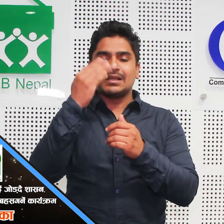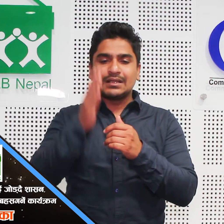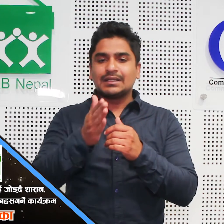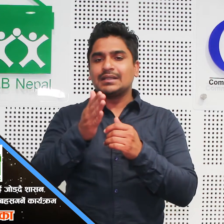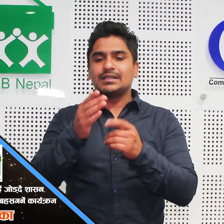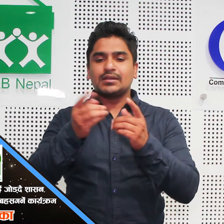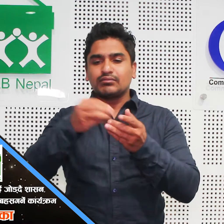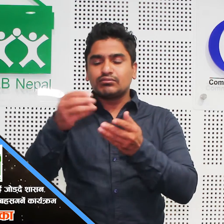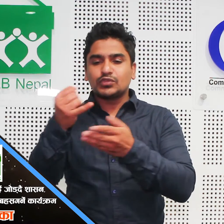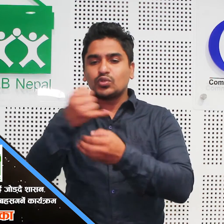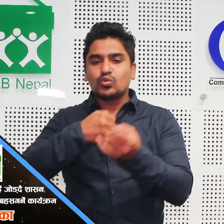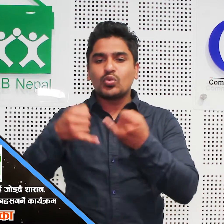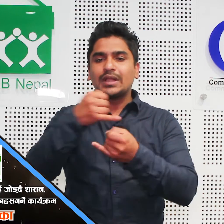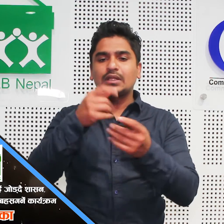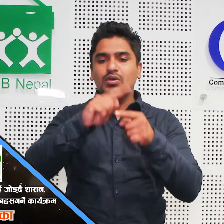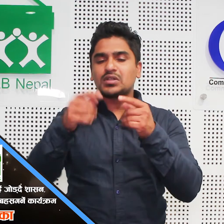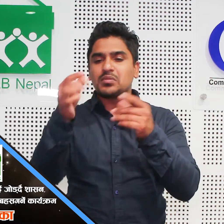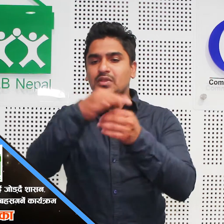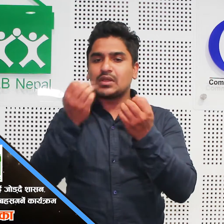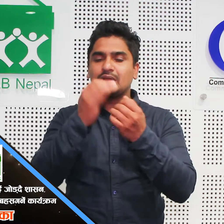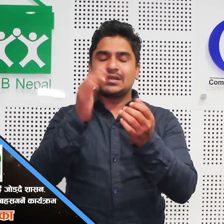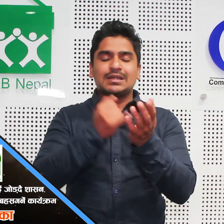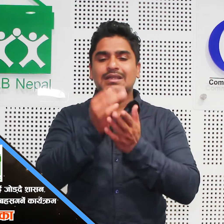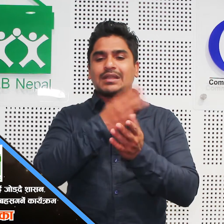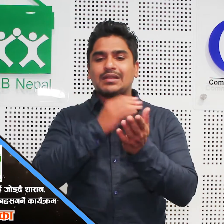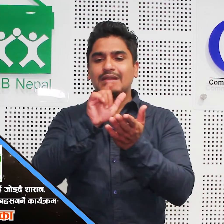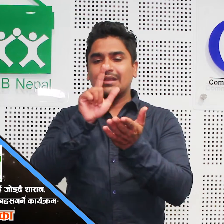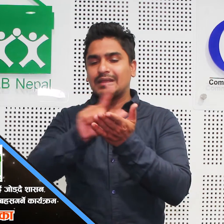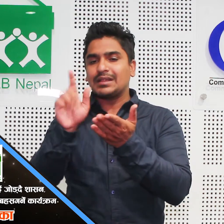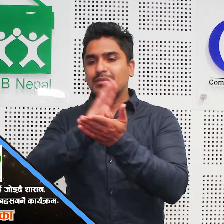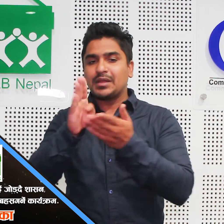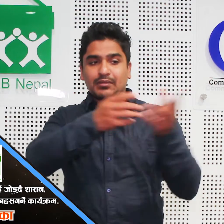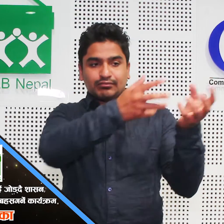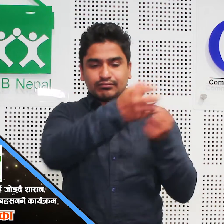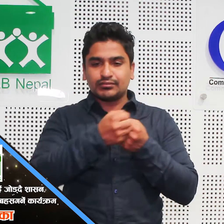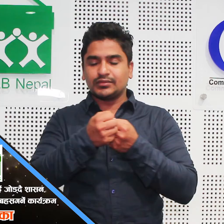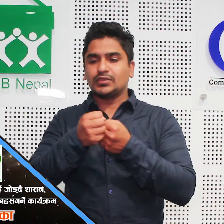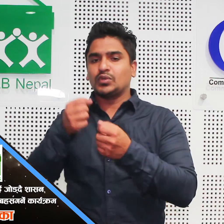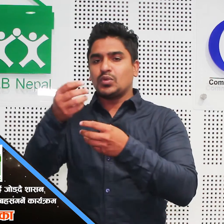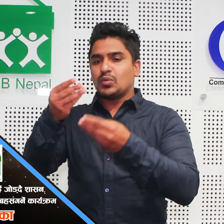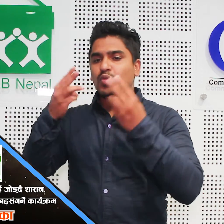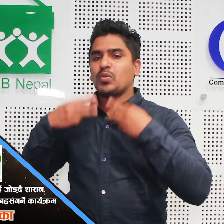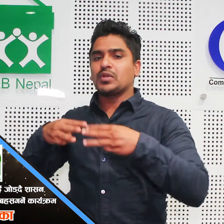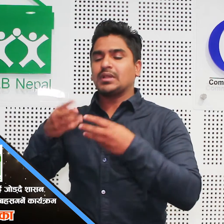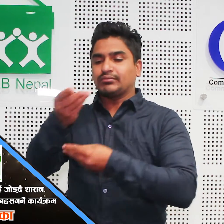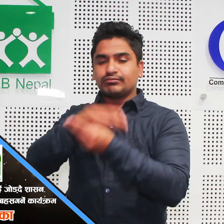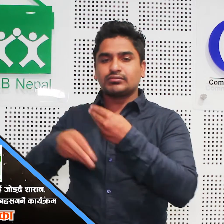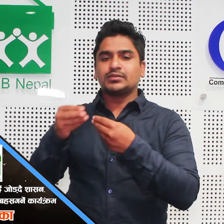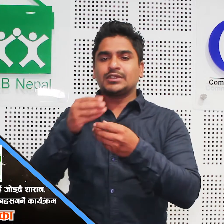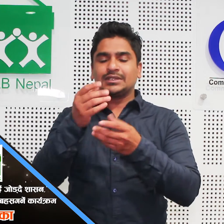लागि ढुवानी खर्चको व्यवस्था गरी किसानको खेतबारीदेखि खरिद गरी उपभोक्तासम्म खरिद मूल्यमै पुर्याउने कृषि एम्बुलेन्सको व्यवस्था गरेपछि